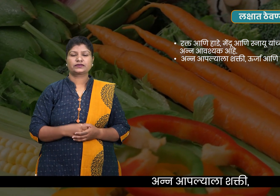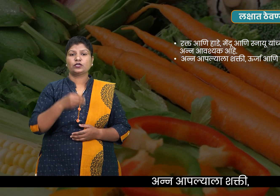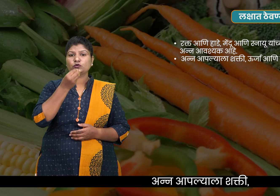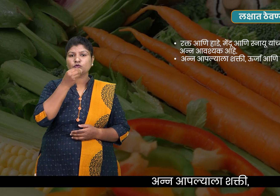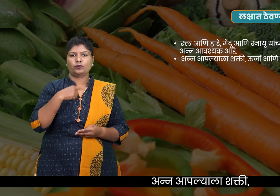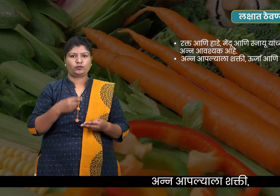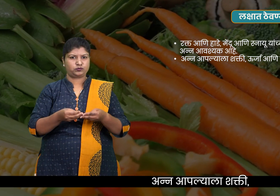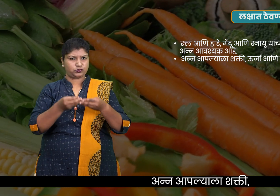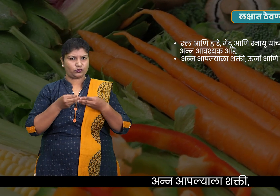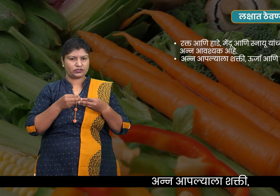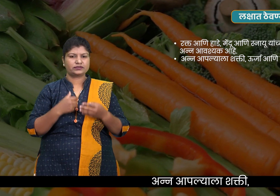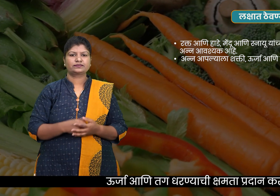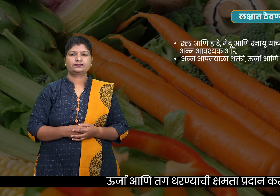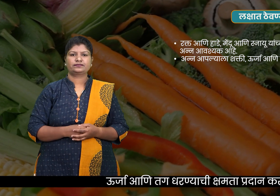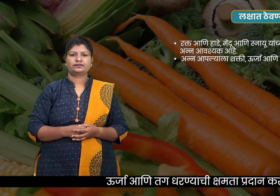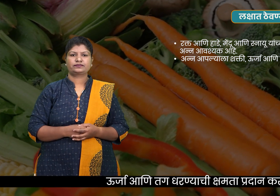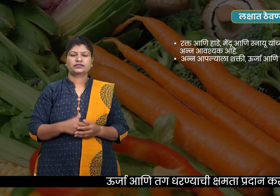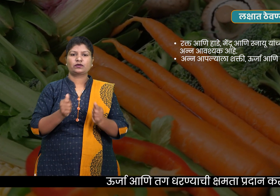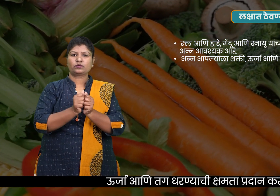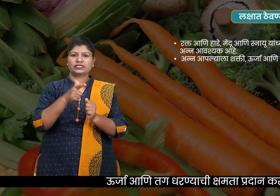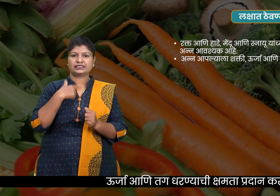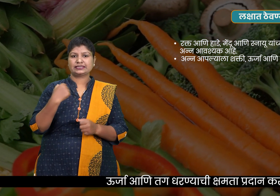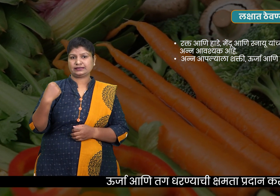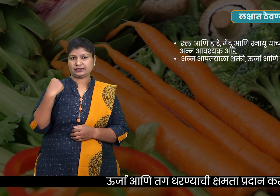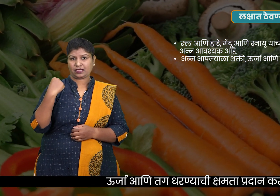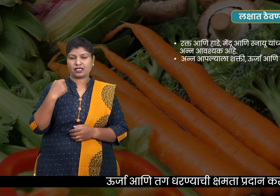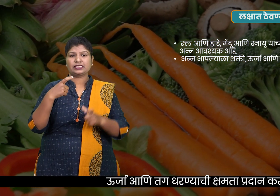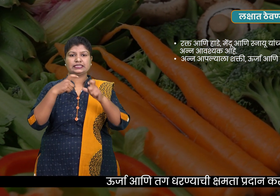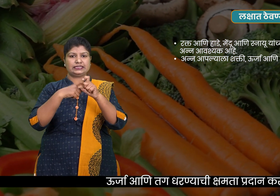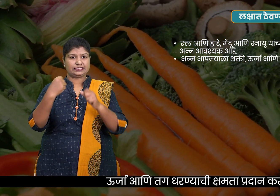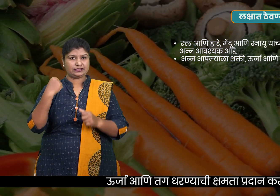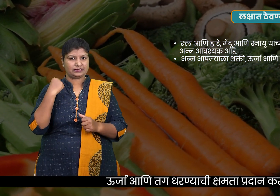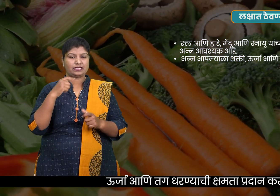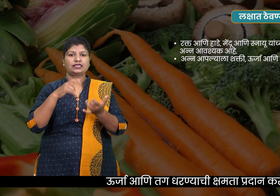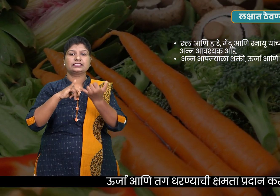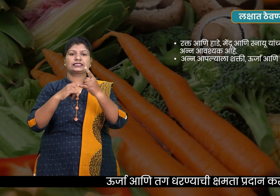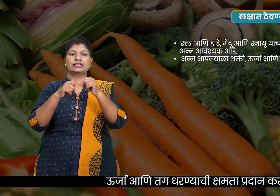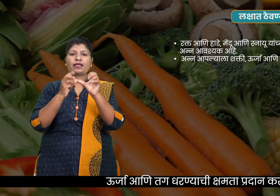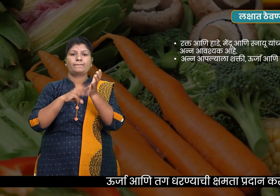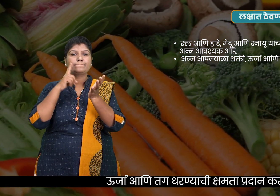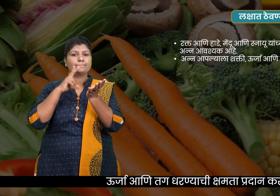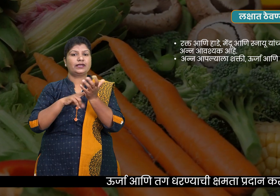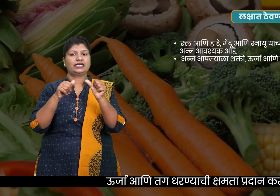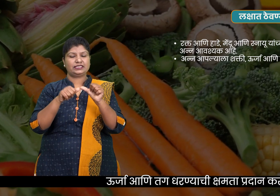अन्न आपल्याला शक्ती, ऊर्जा आणि तग धरण्याची क्षमता प्रदान करते.